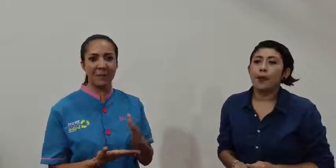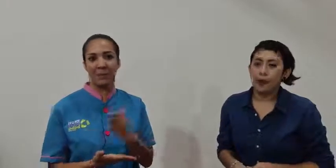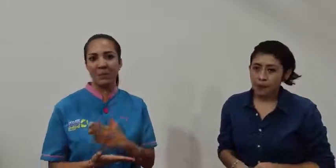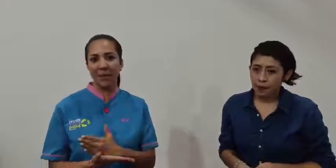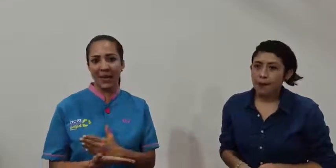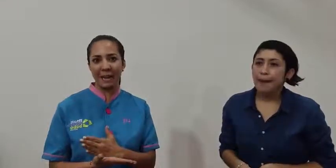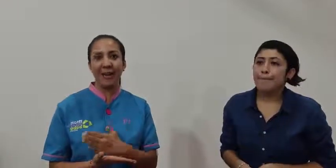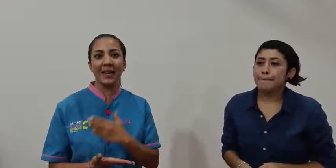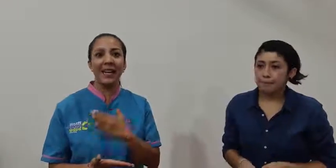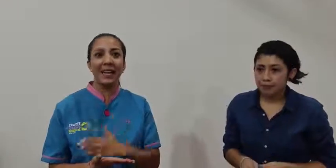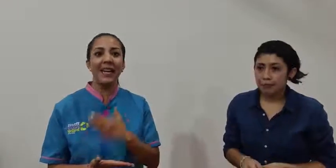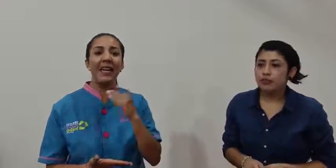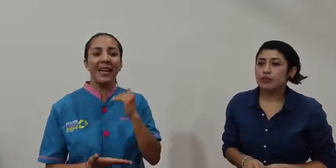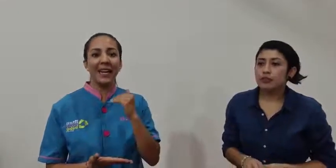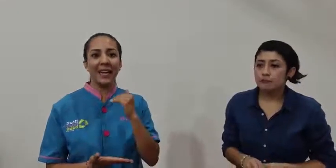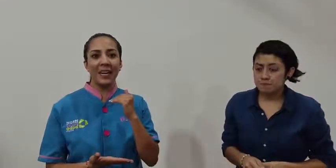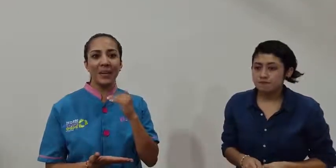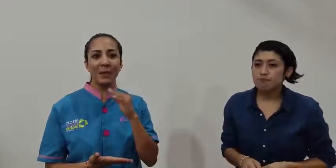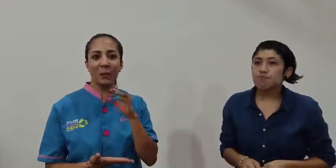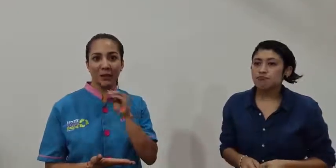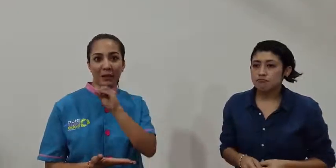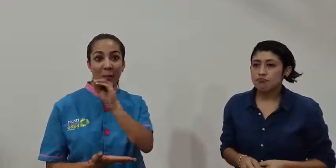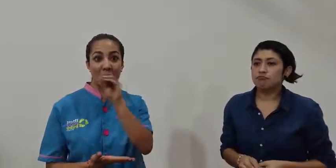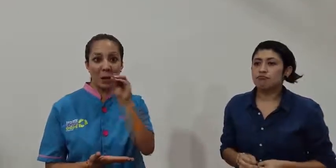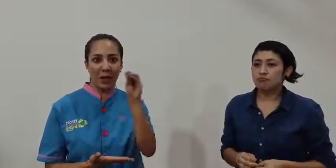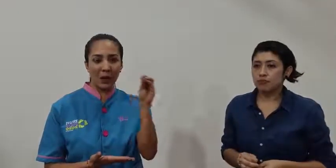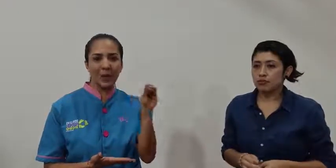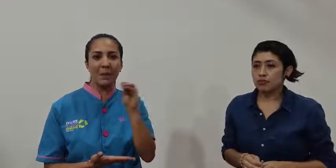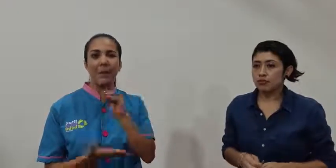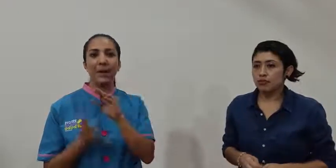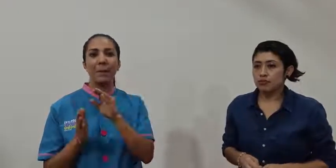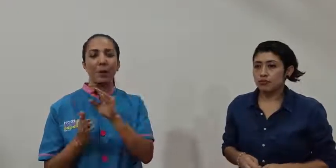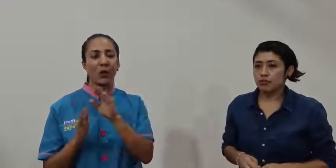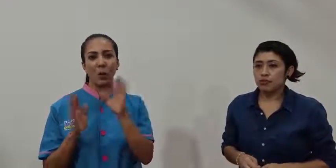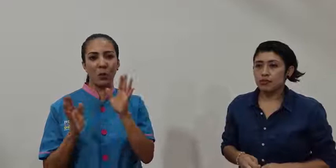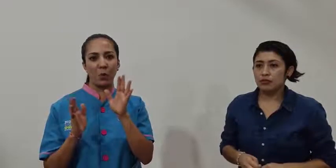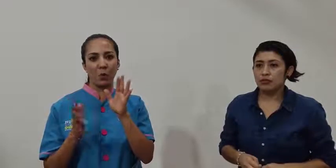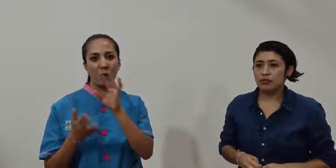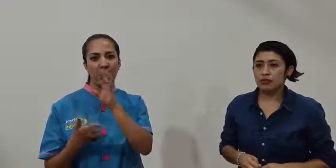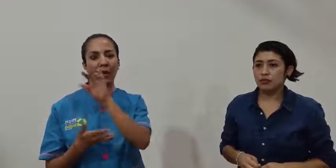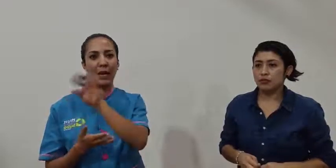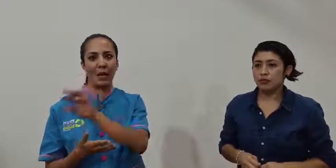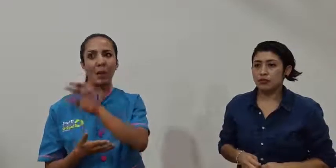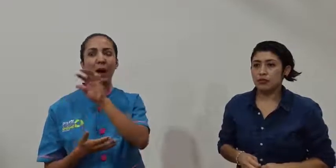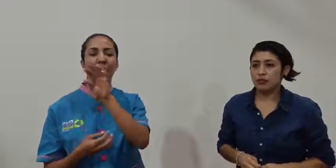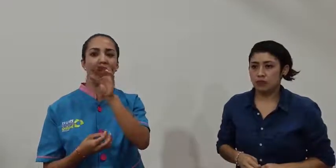También me explicaban que es importante mencionarlo de esa manera porque como, bueno, lengua